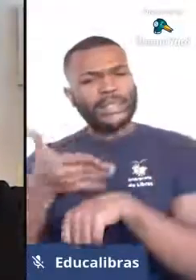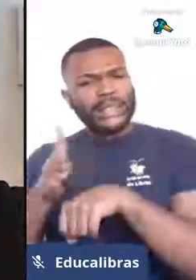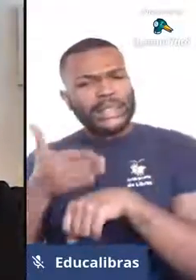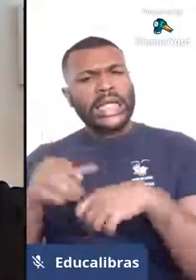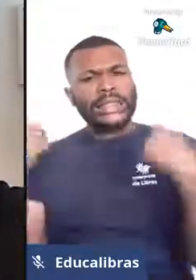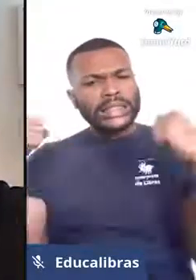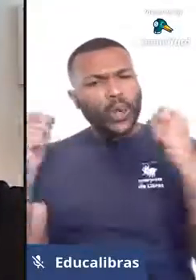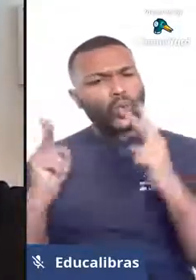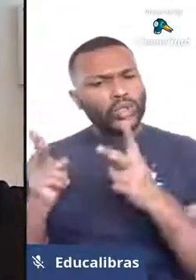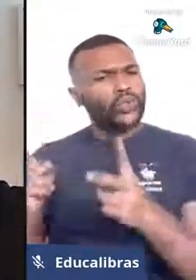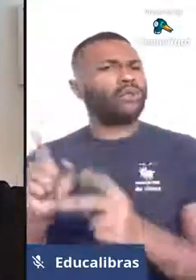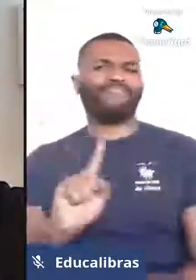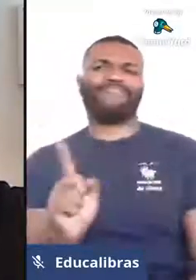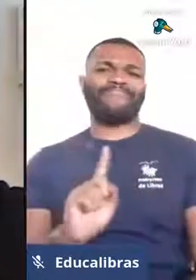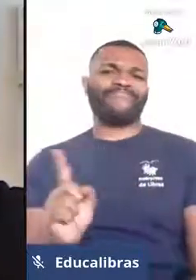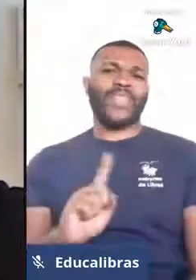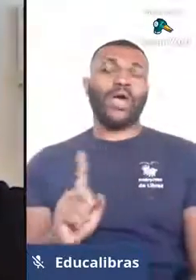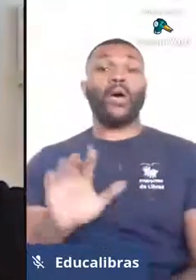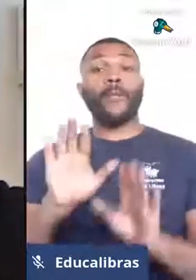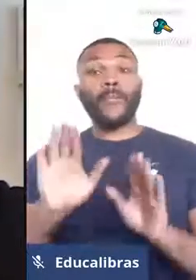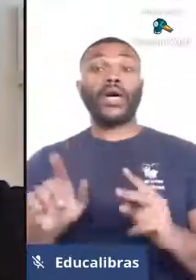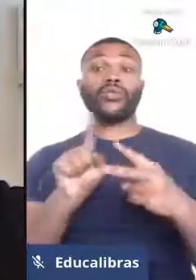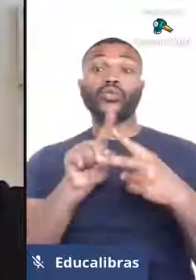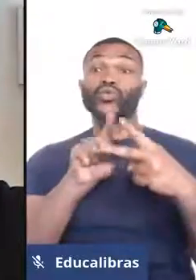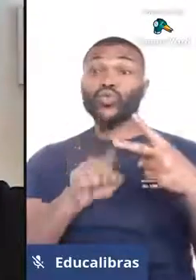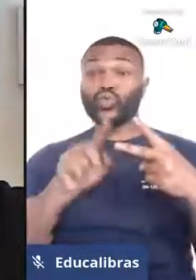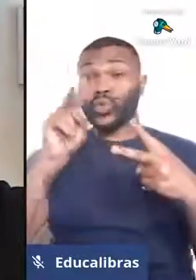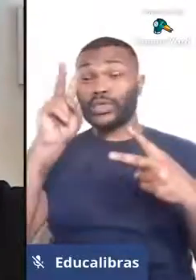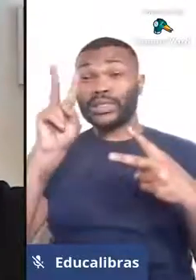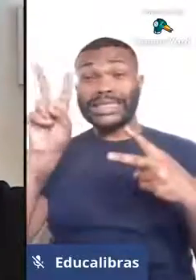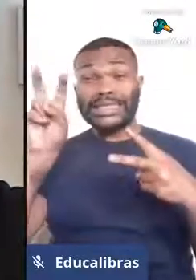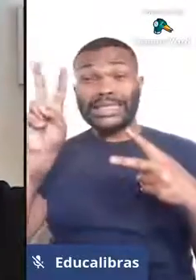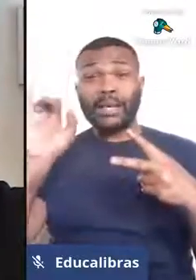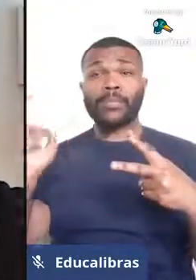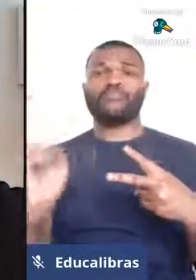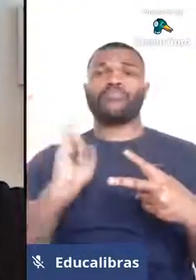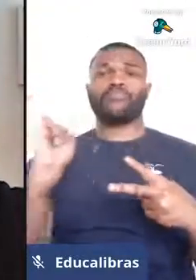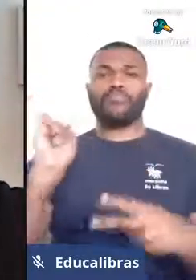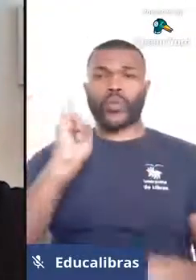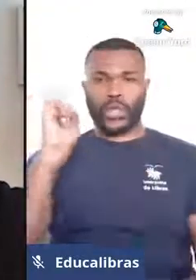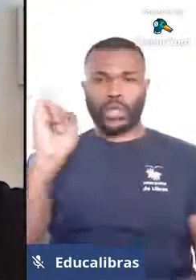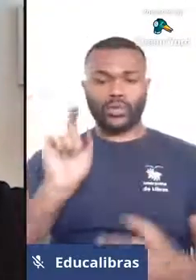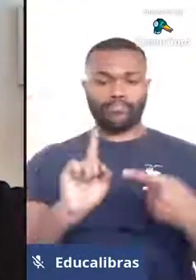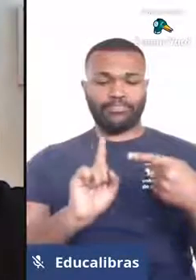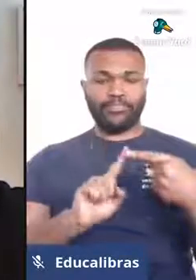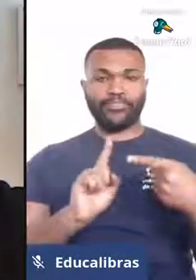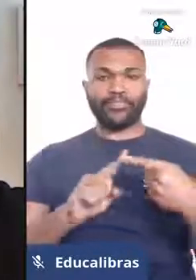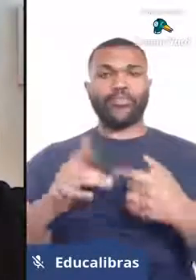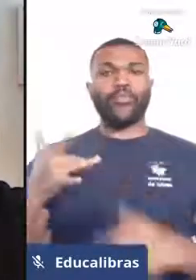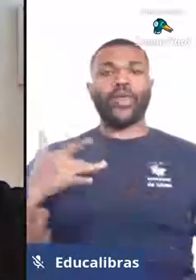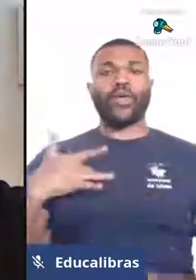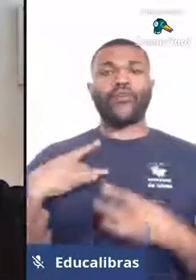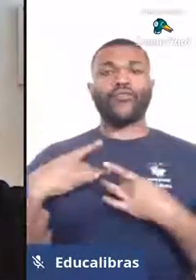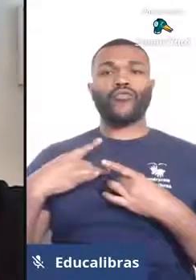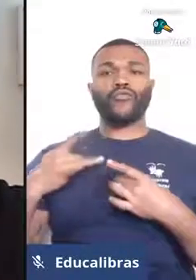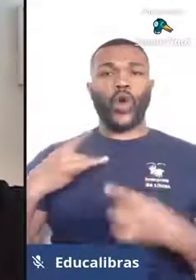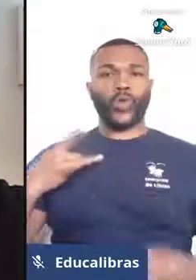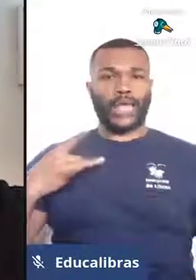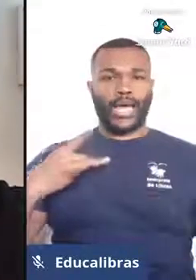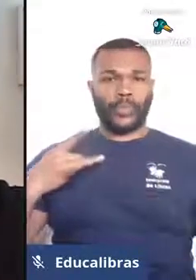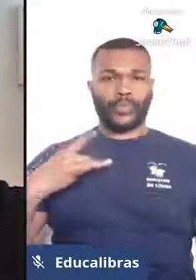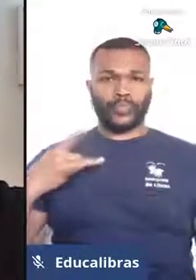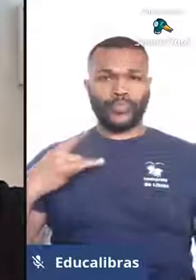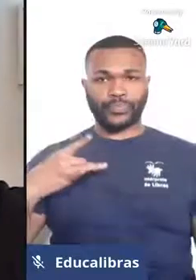vieram à tona de maneira muito, muito potente. Uma foi a questão do voluntariado. Então, as pessoas perceberam